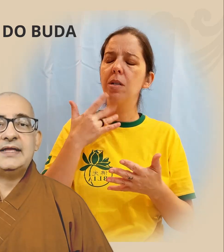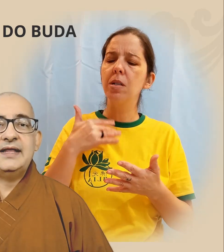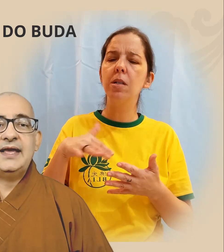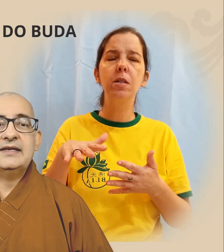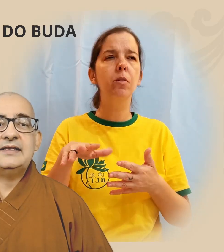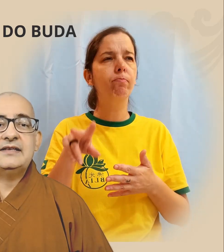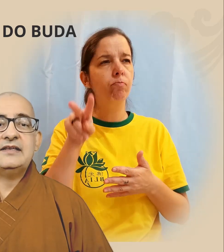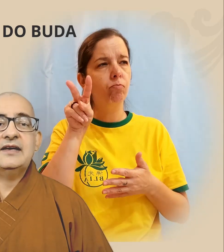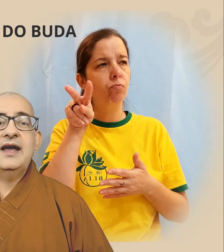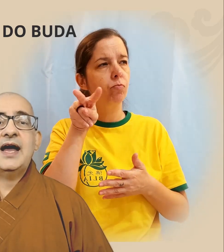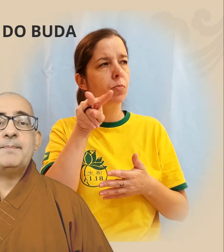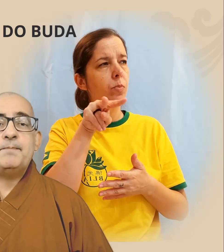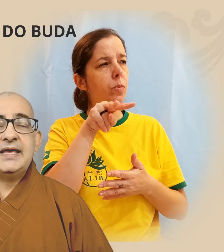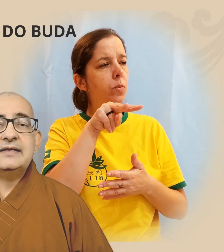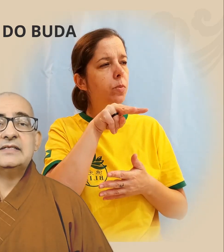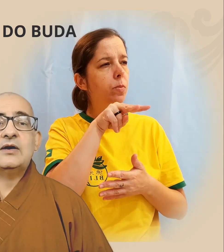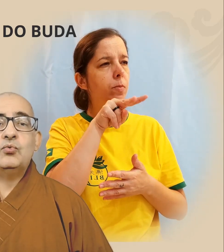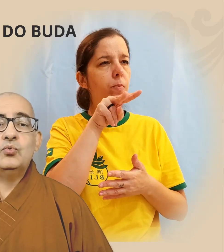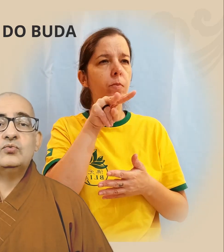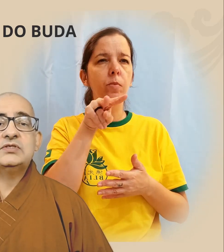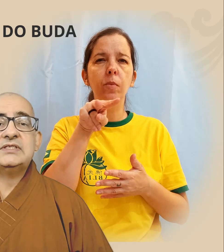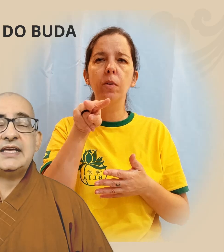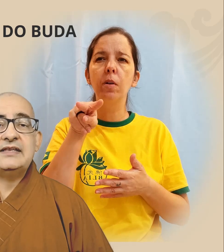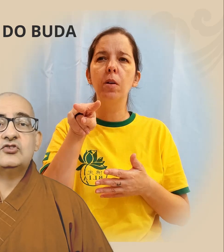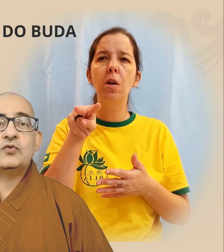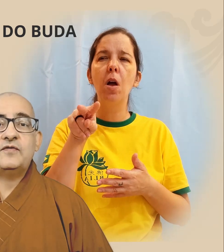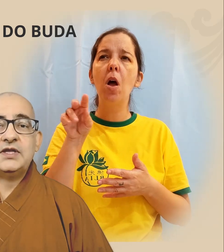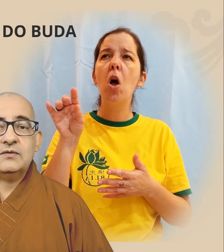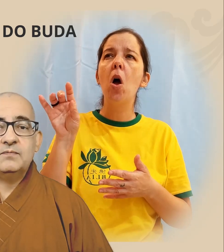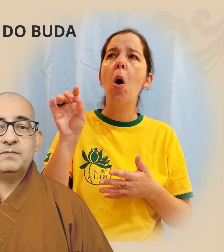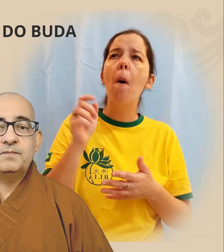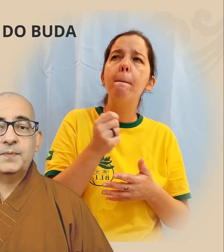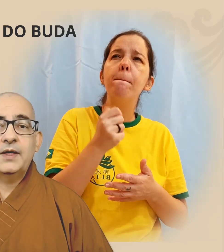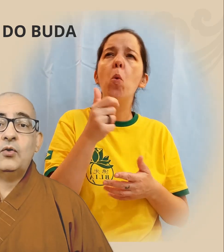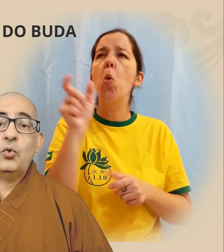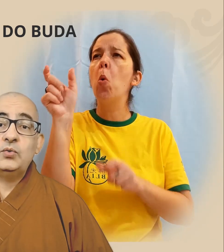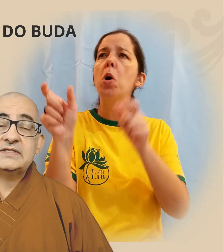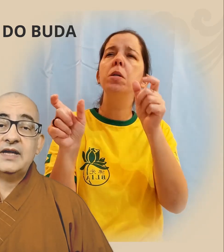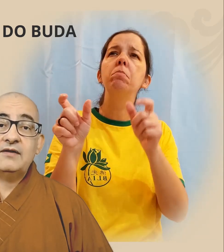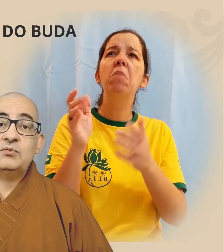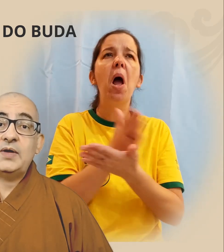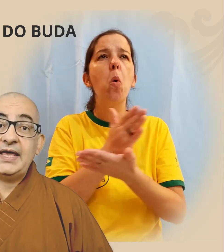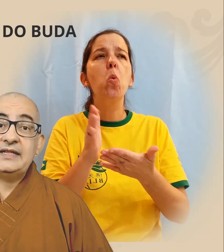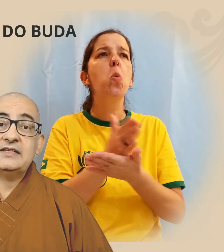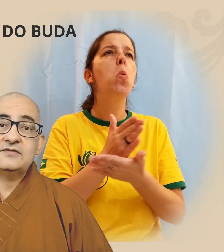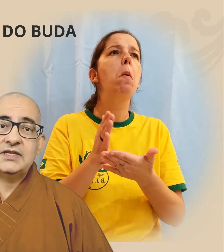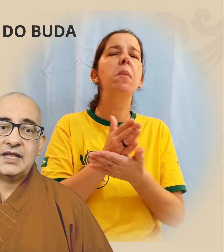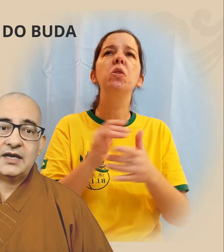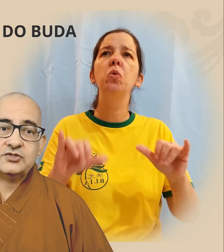a ideia de que apenas alguns seres sofriam ou estavam